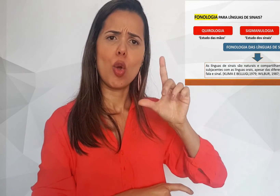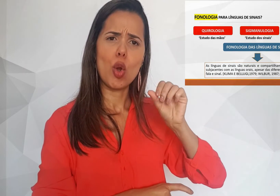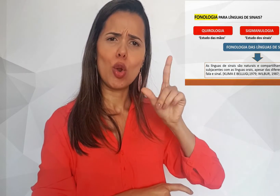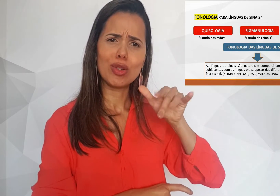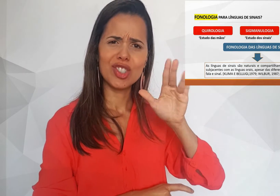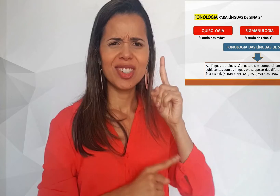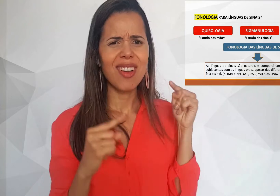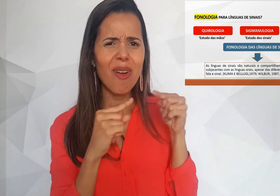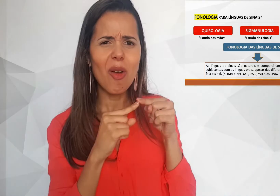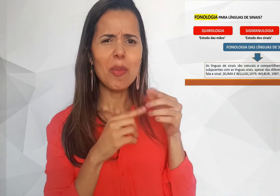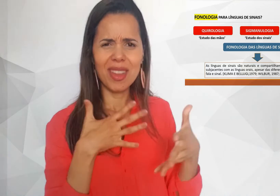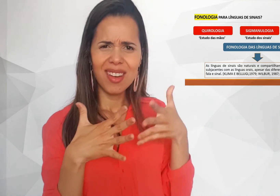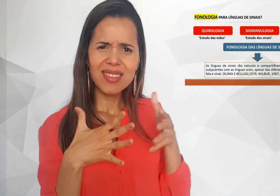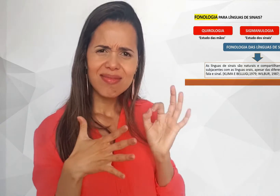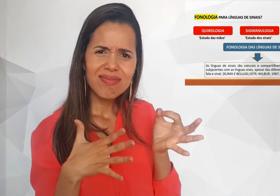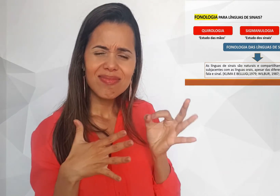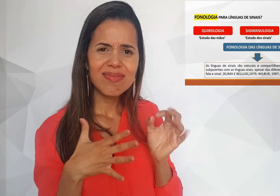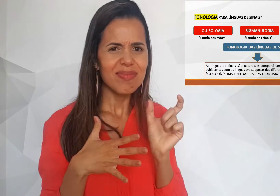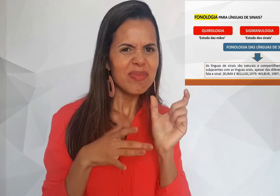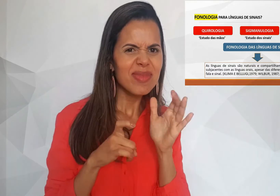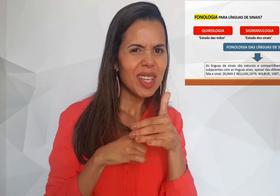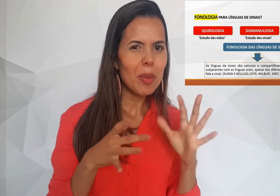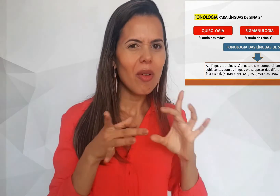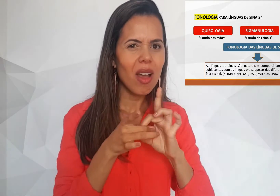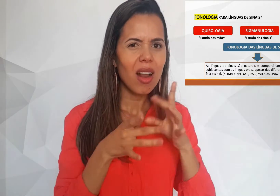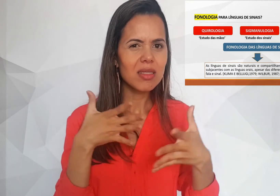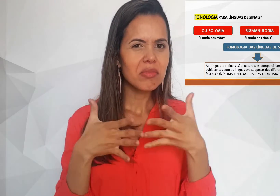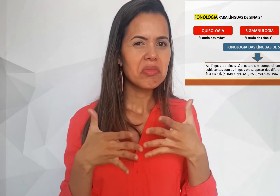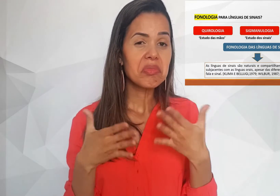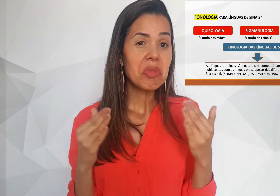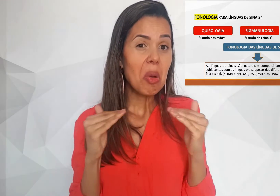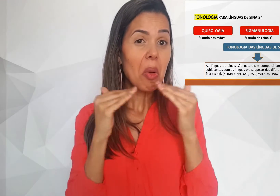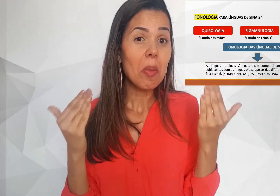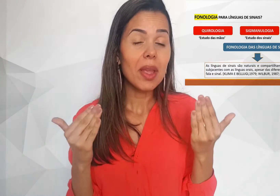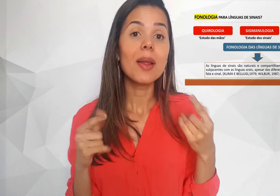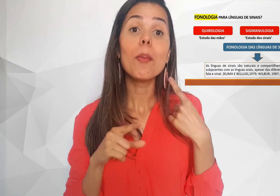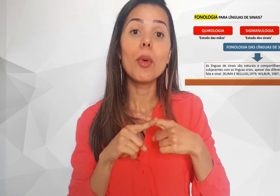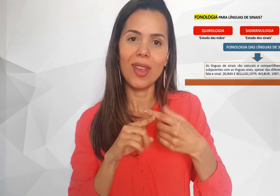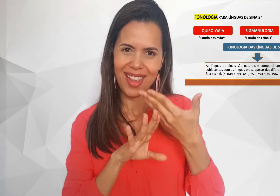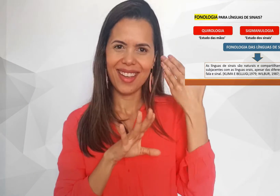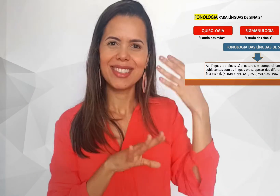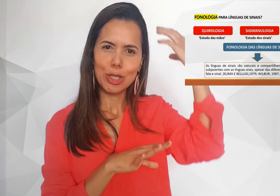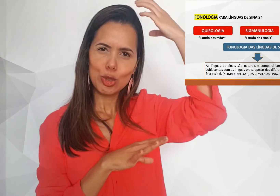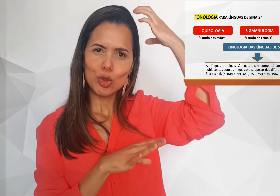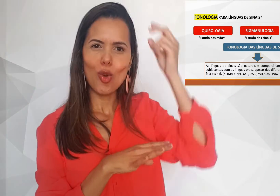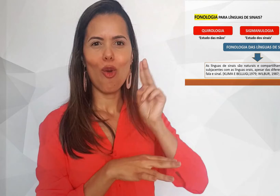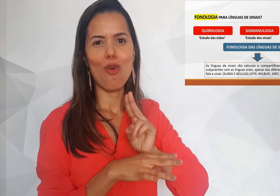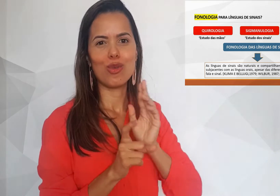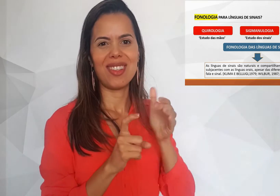terminologias específicas para análise da fonologia das línguas de sinais. Por quê? Como eu disse, Stockel faz